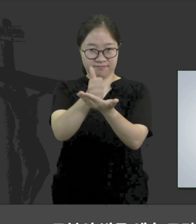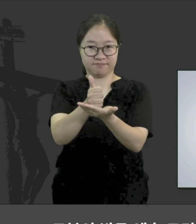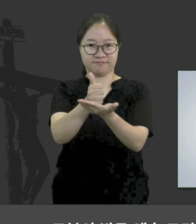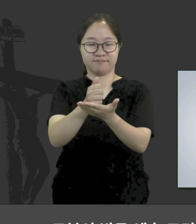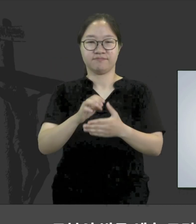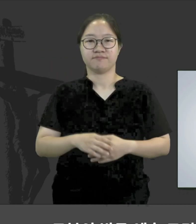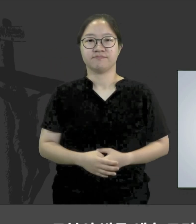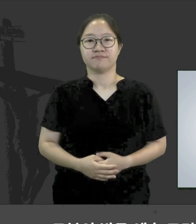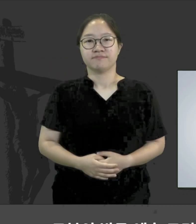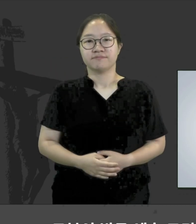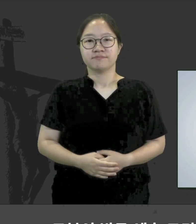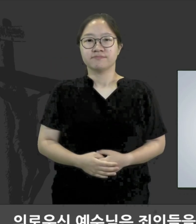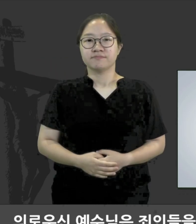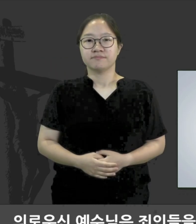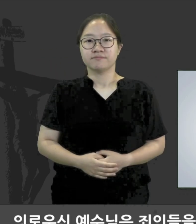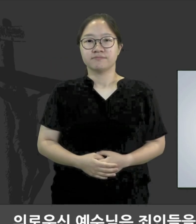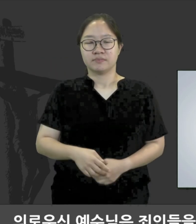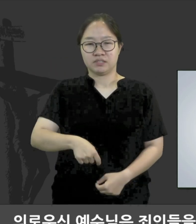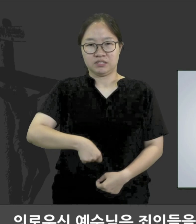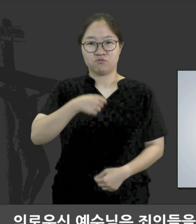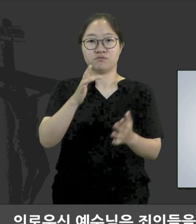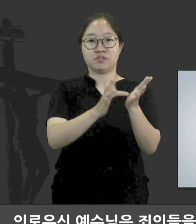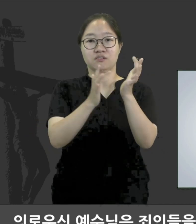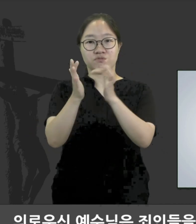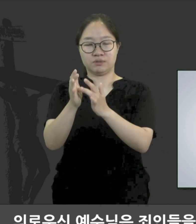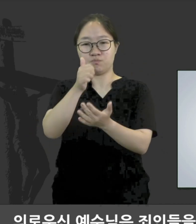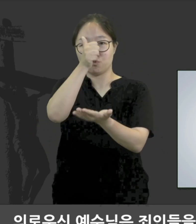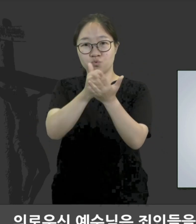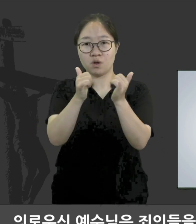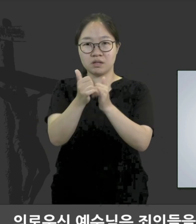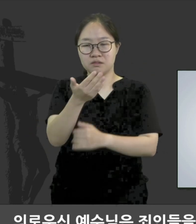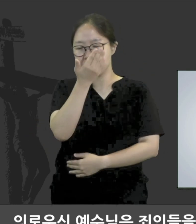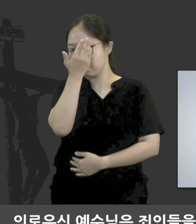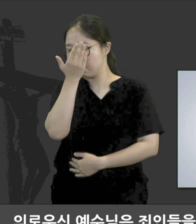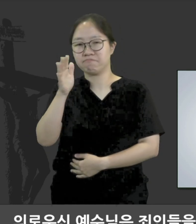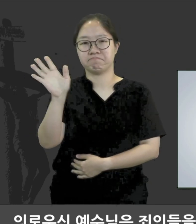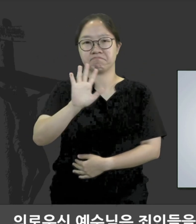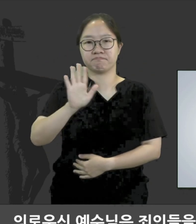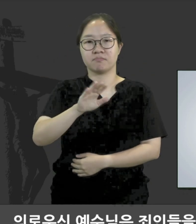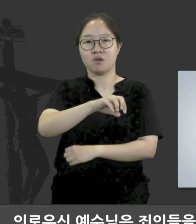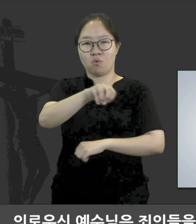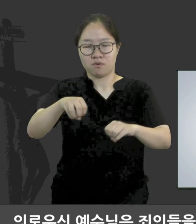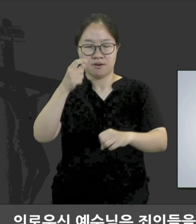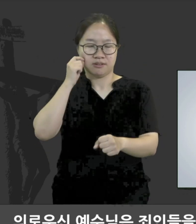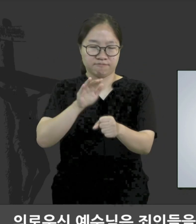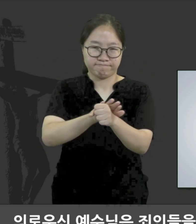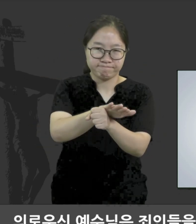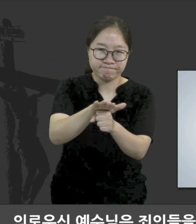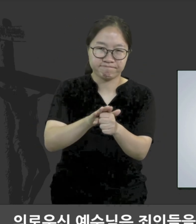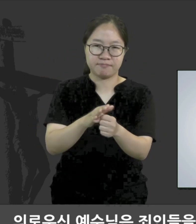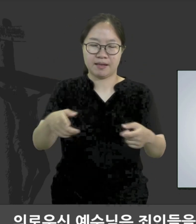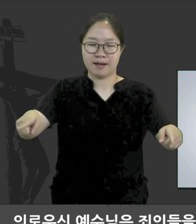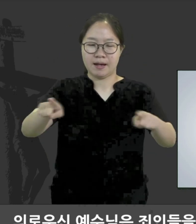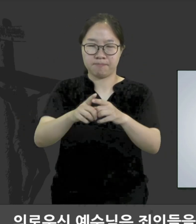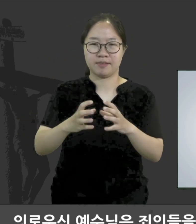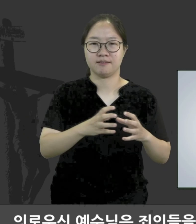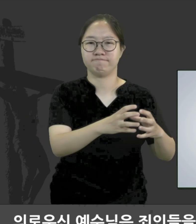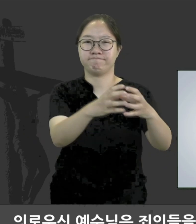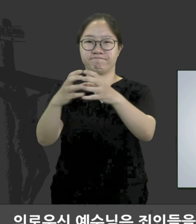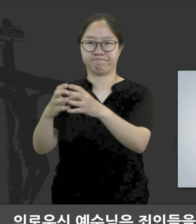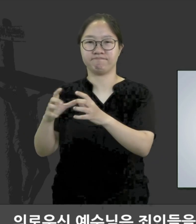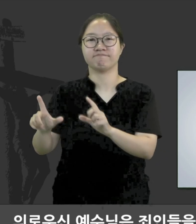그리스도이십니다. 의로우신 예수님은 죄인들을 외면하지 않으시고 긍휼히 여기시며 그들과